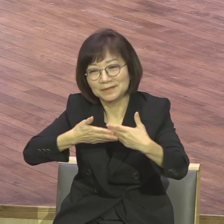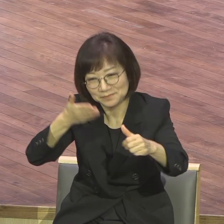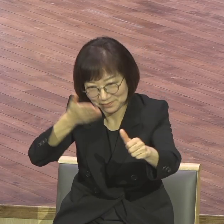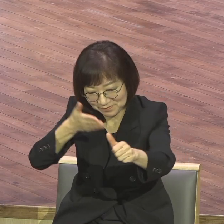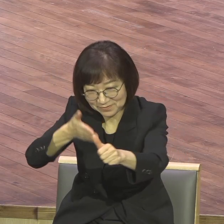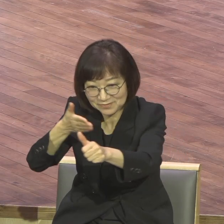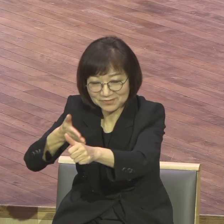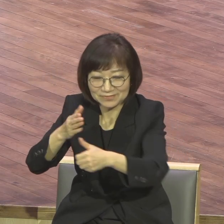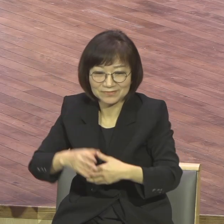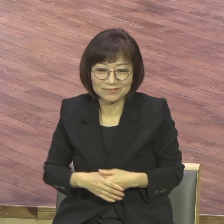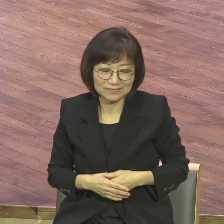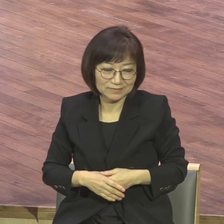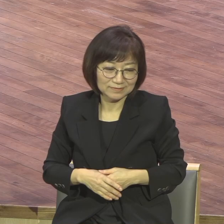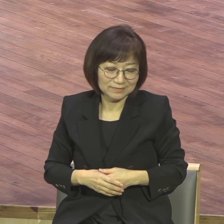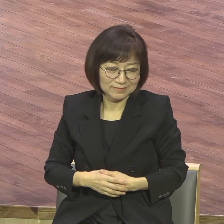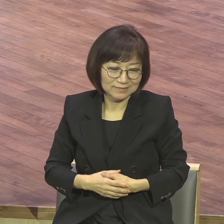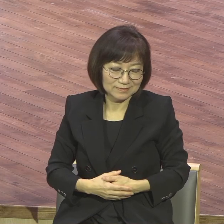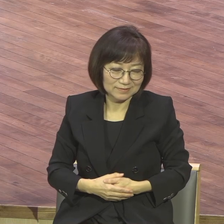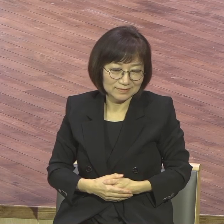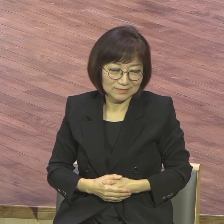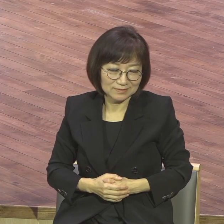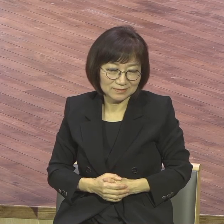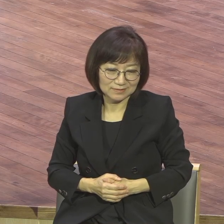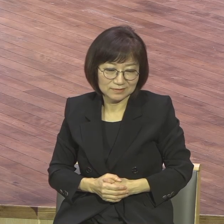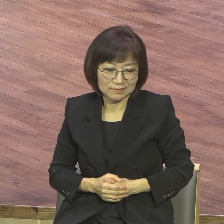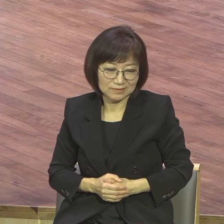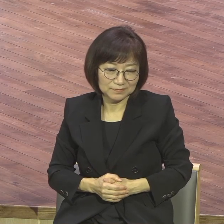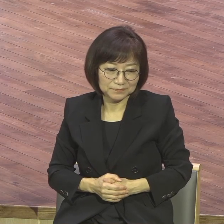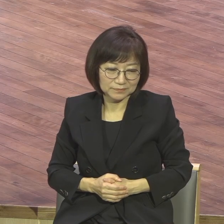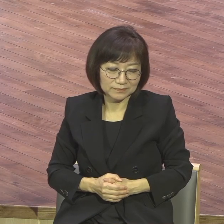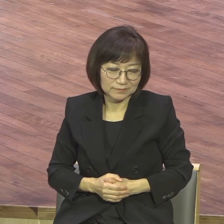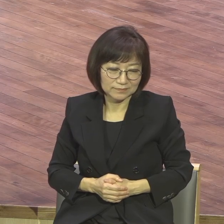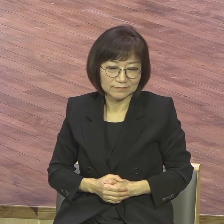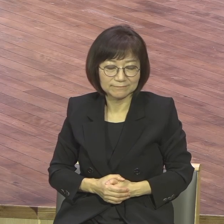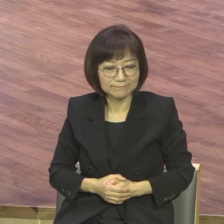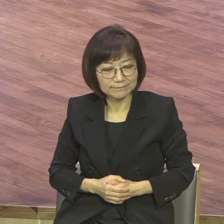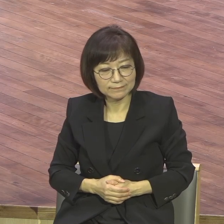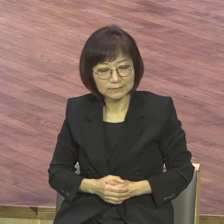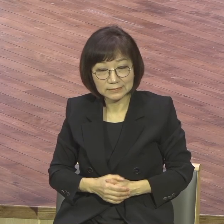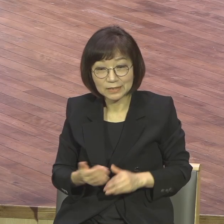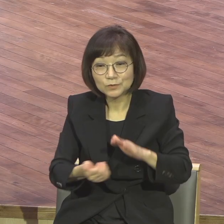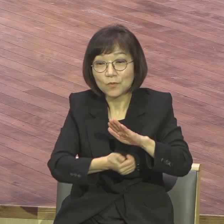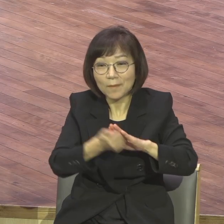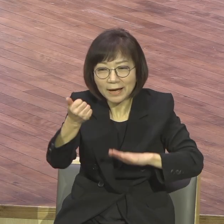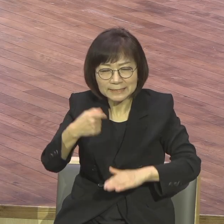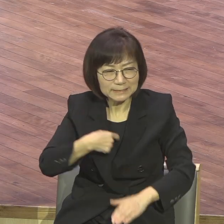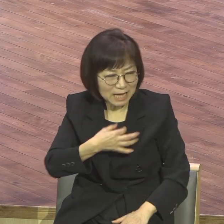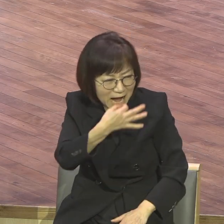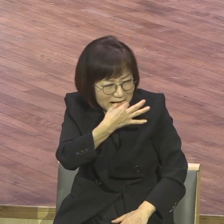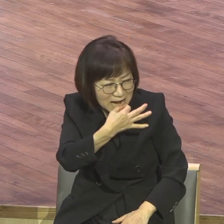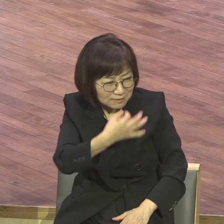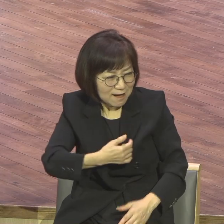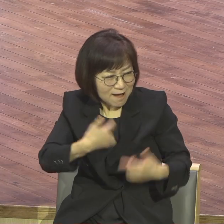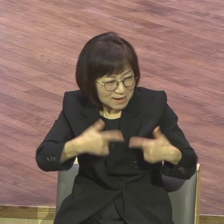주, 자기 자신의 소망을 두는 것이 아니고 따위서 언제나 내